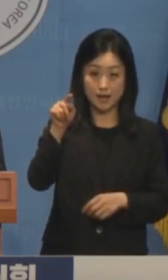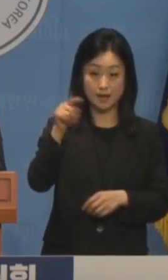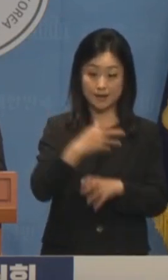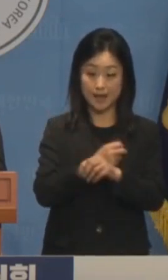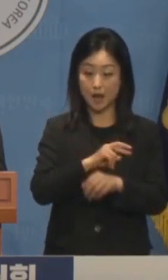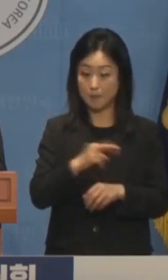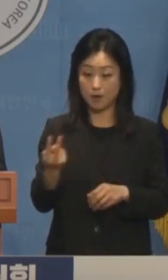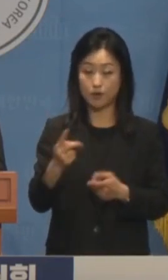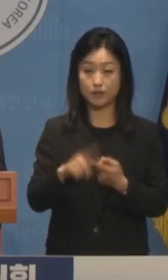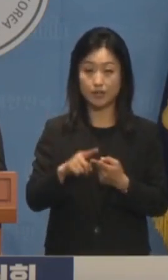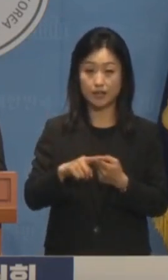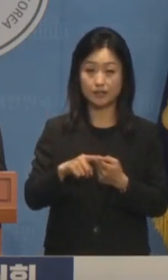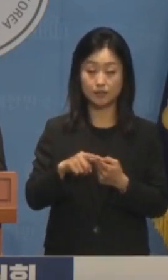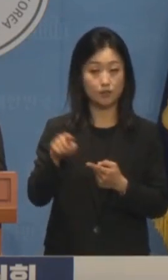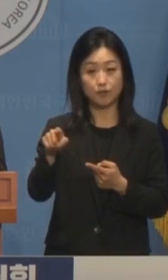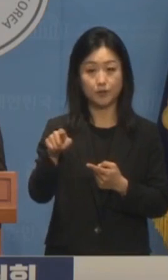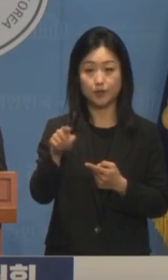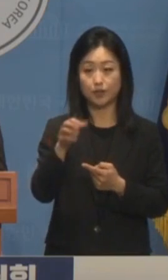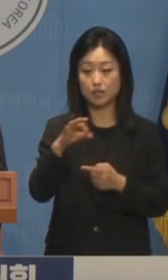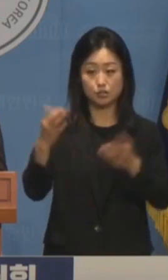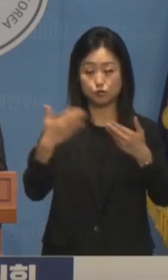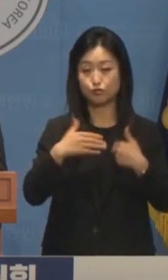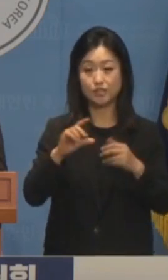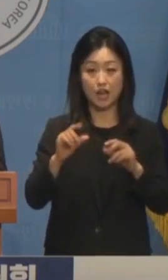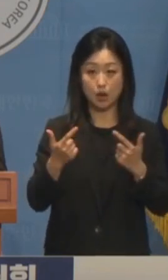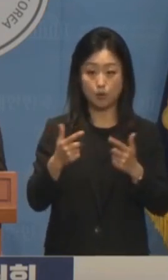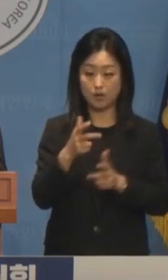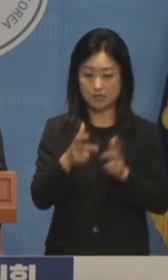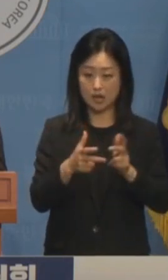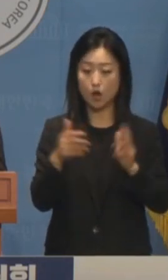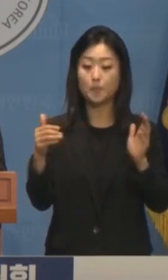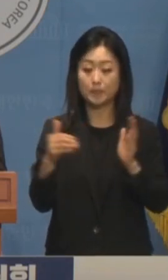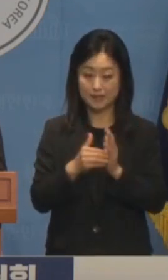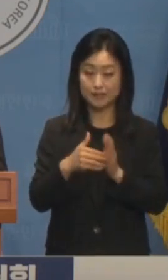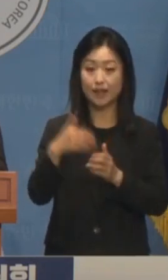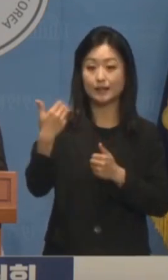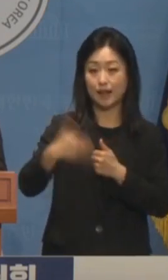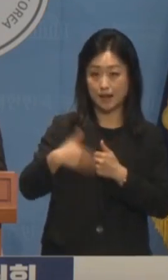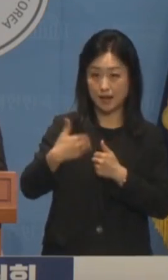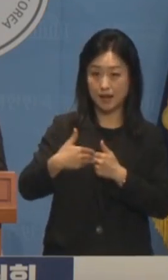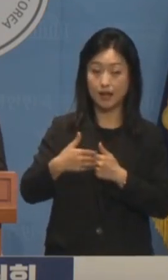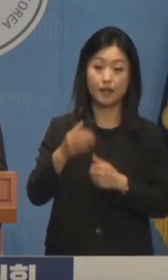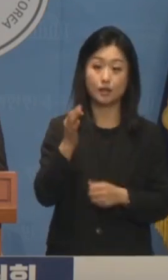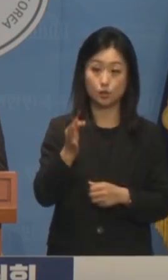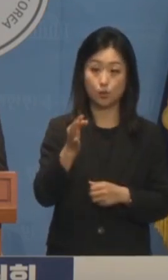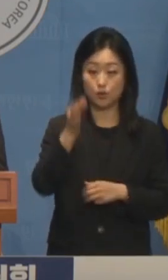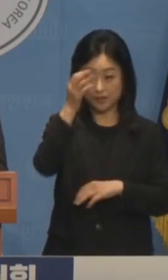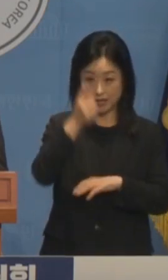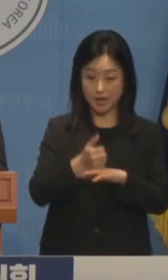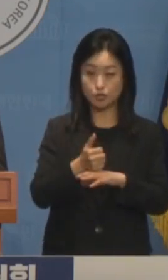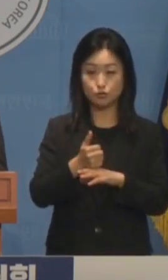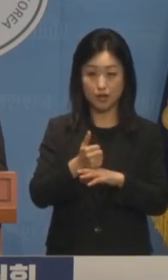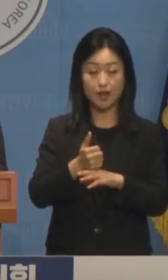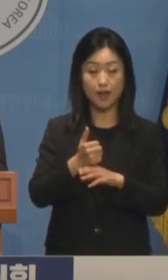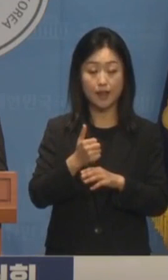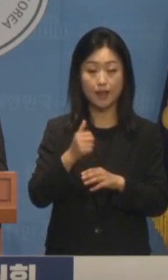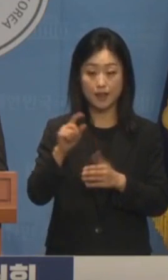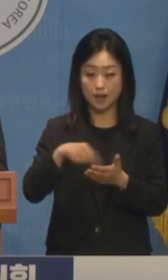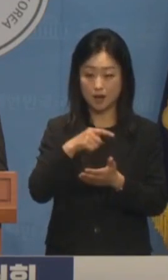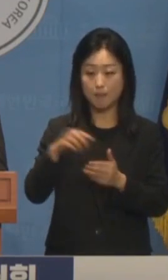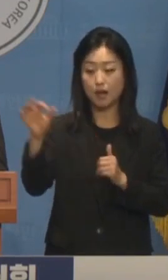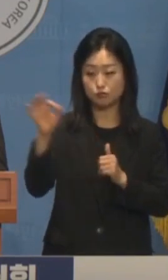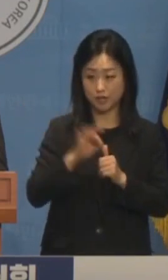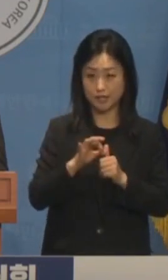변경에 대한 것을 들어주지 않고 끝까지 이 사업을 마무리하고 그 다음에 비용은 차후에 정산하겠다라는 말로만